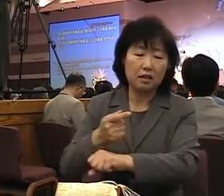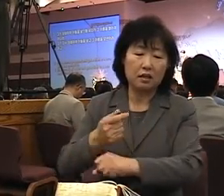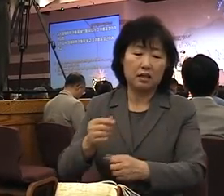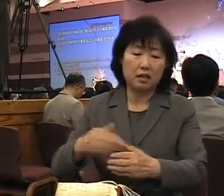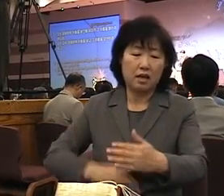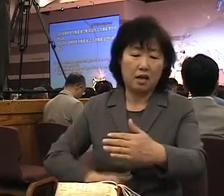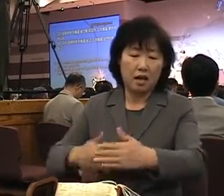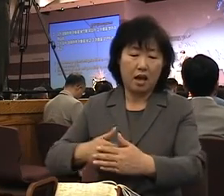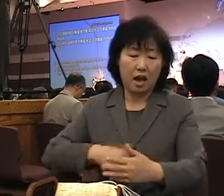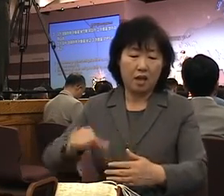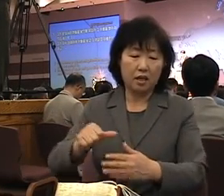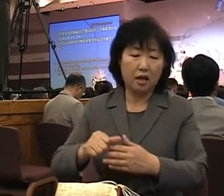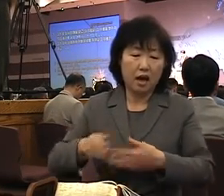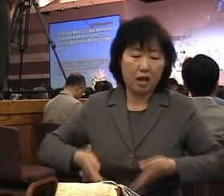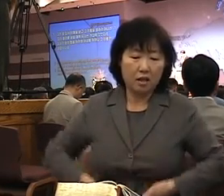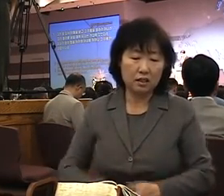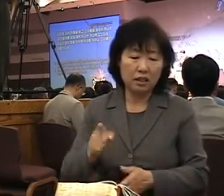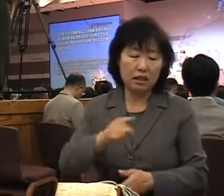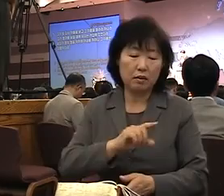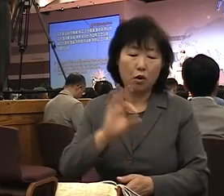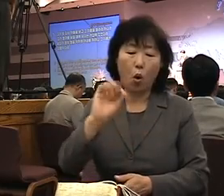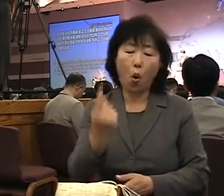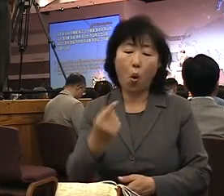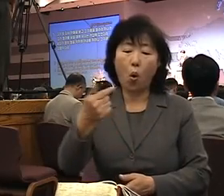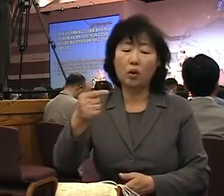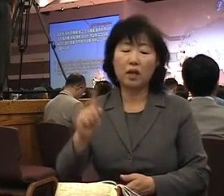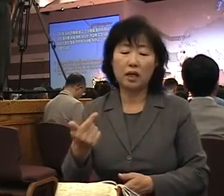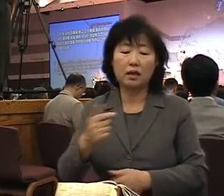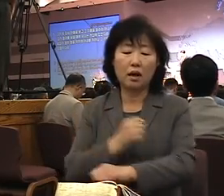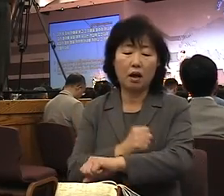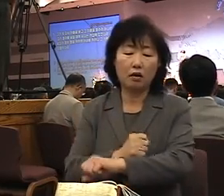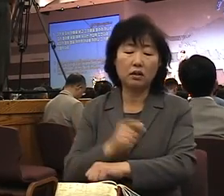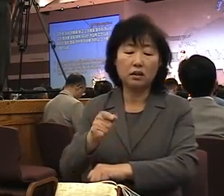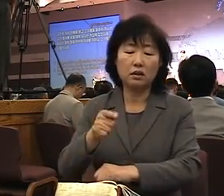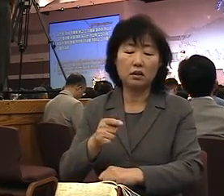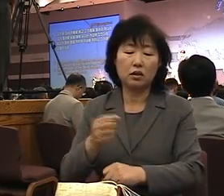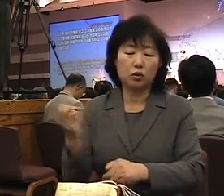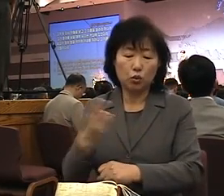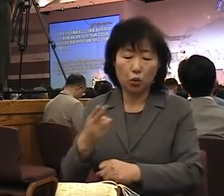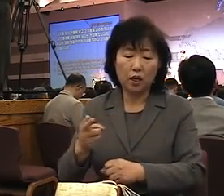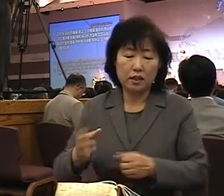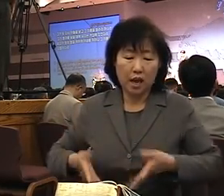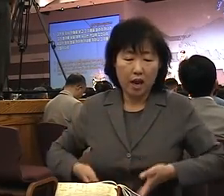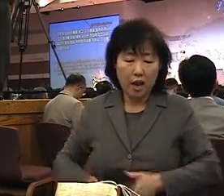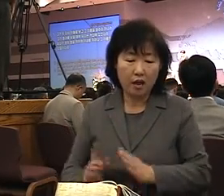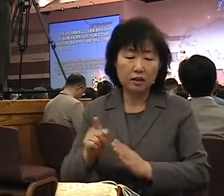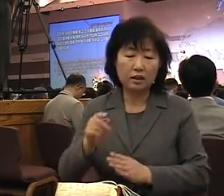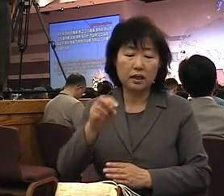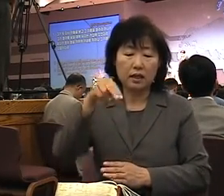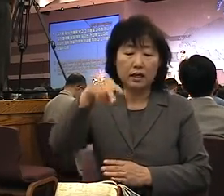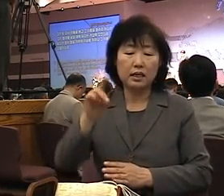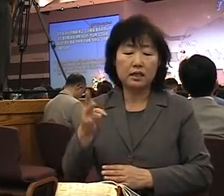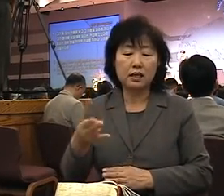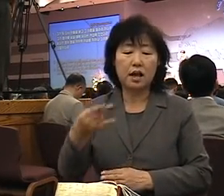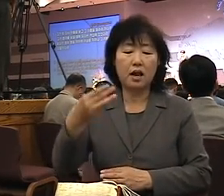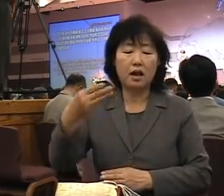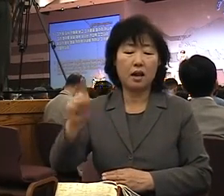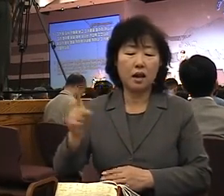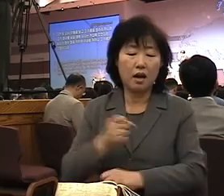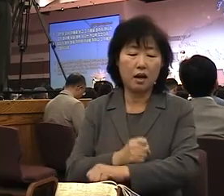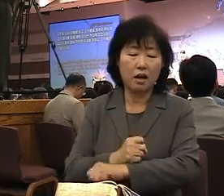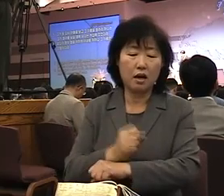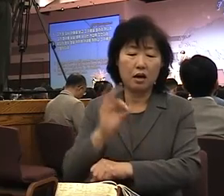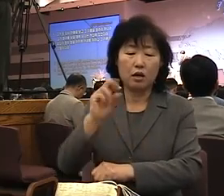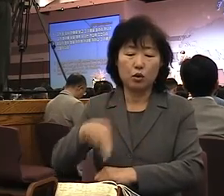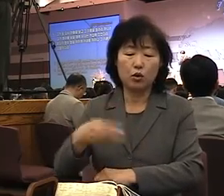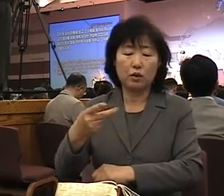이름을 라이라 하고 그가 또 다시 아들을 낳고 그 이름을 셀라라 하니라. 그가 셀라를 낳을 때에 유다는 거십에